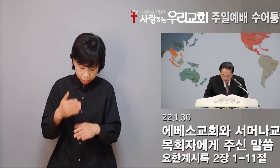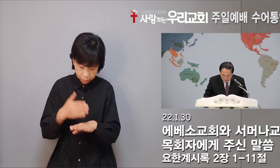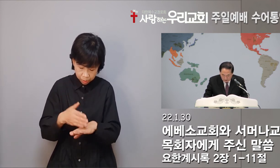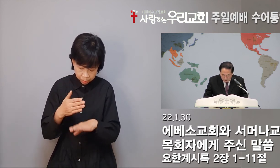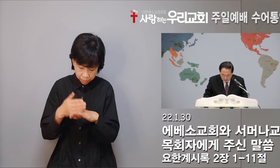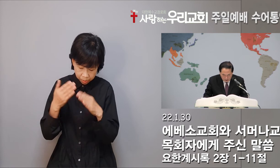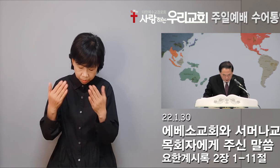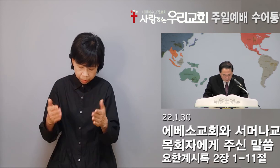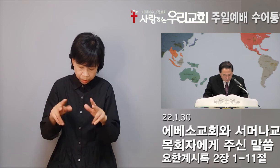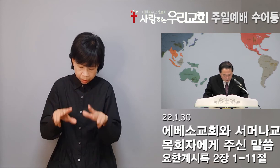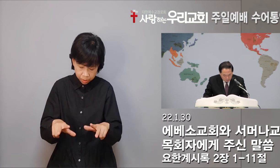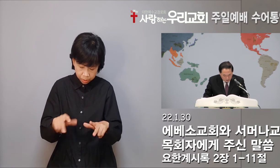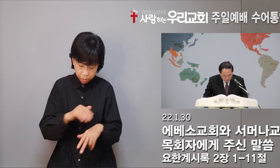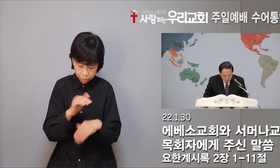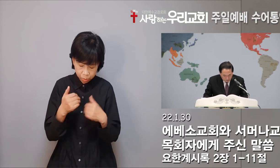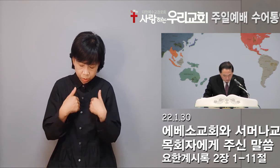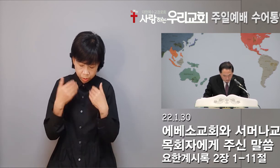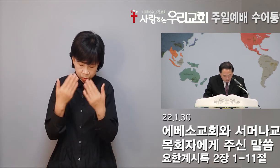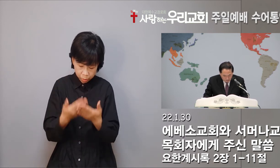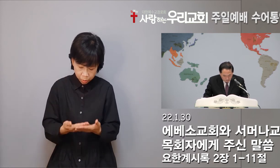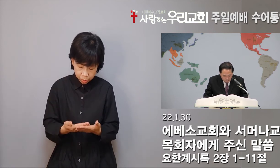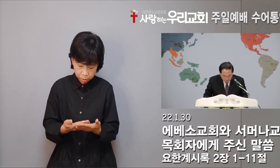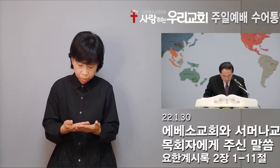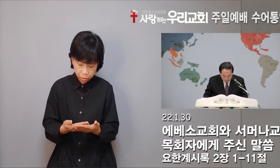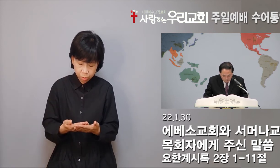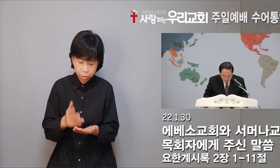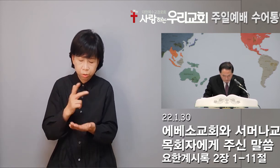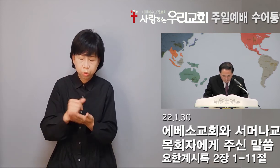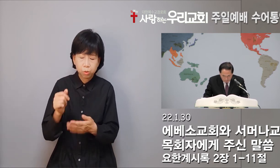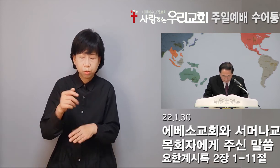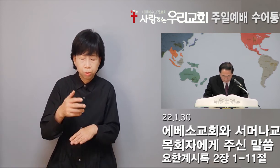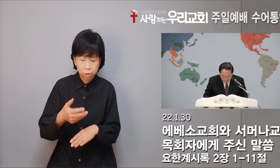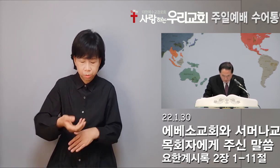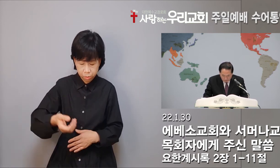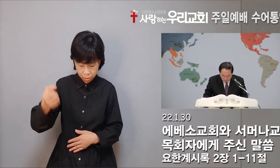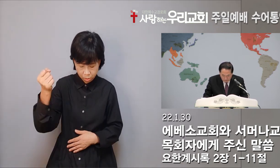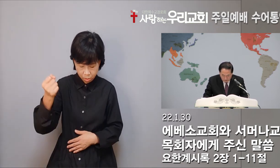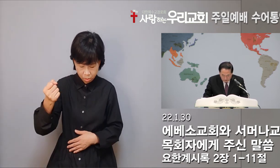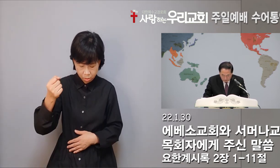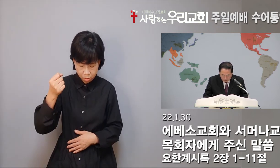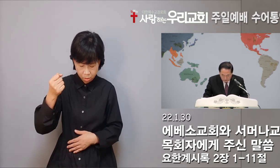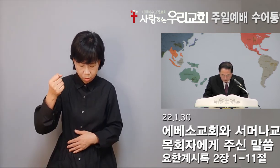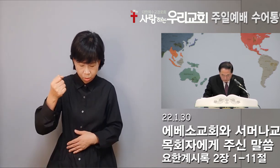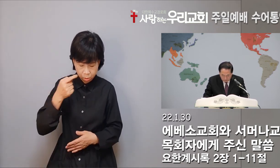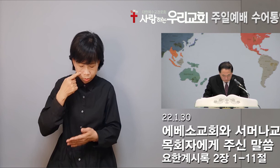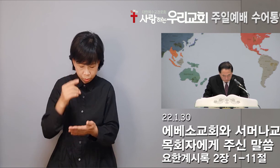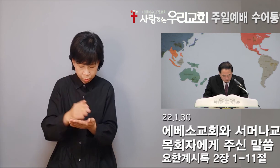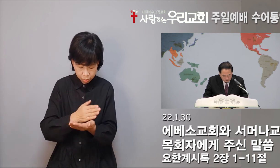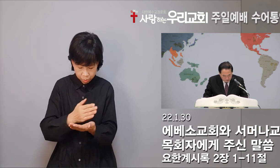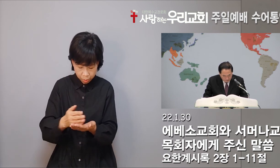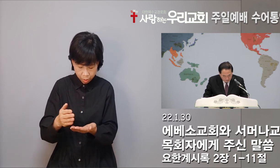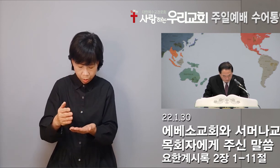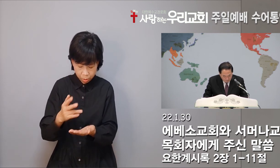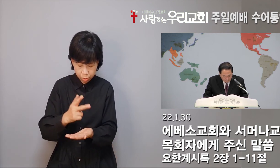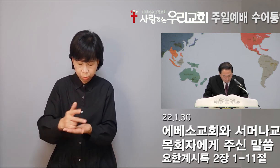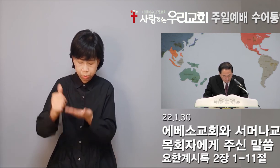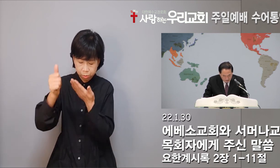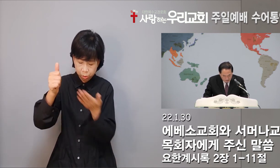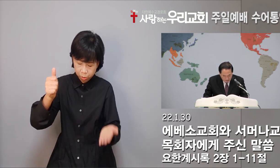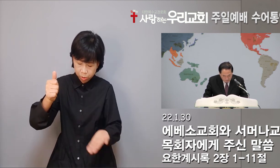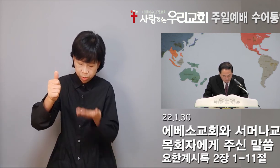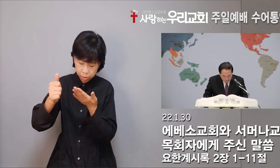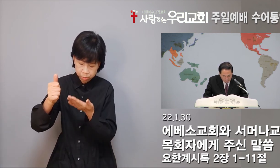것 감사합니다. 이 시간 우리에게 주신 것이 주님 것임을 고백합니다. 구별하여 준비한 예물을 주님께